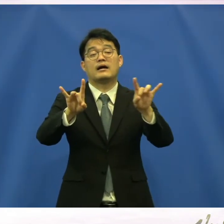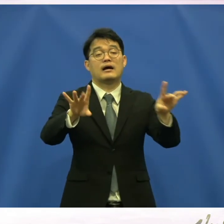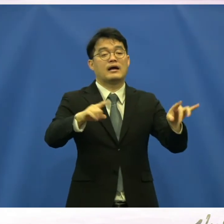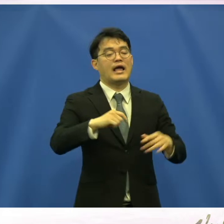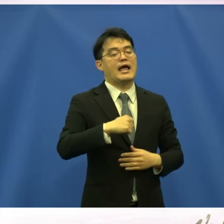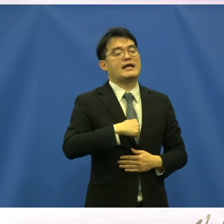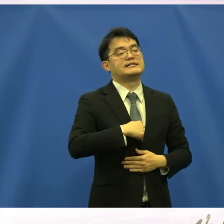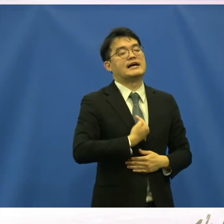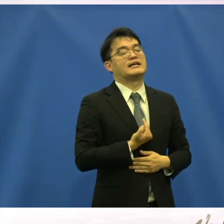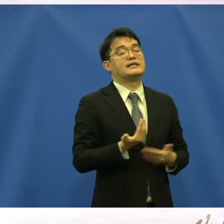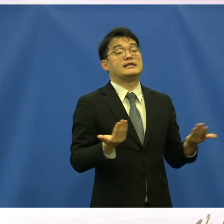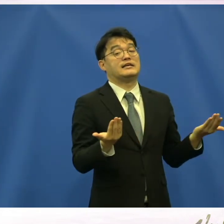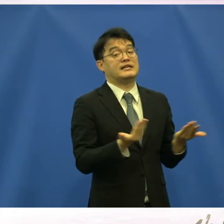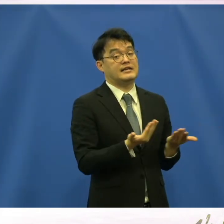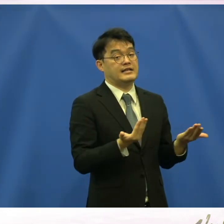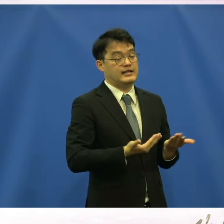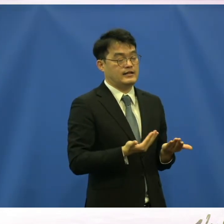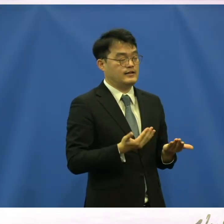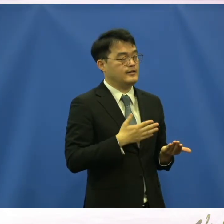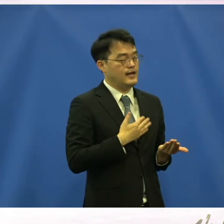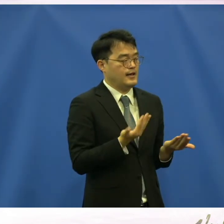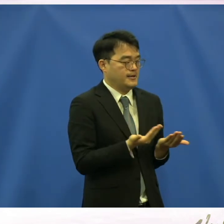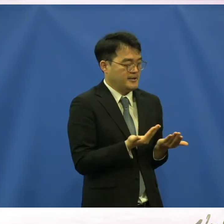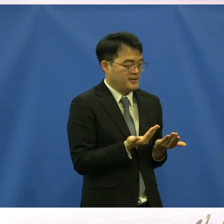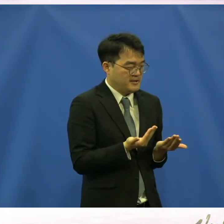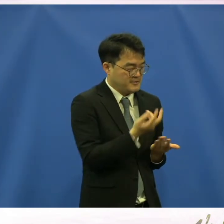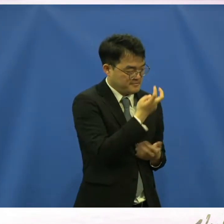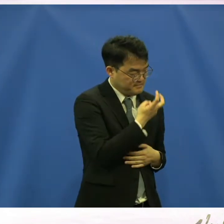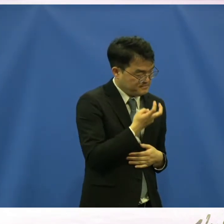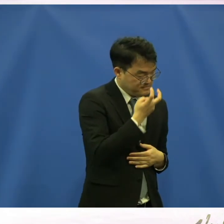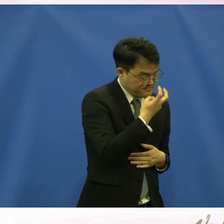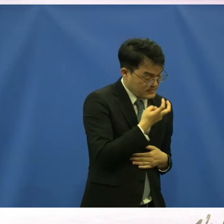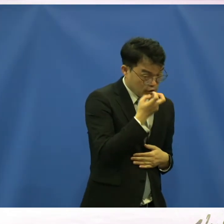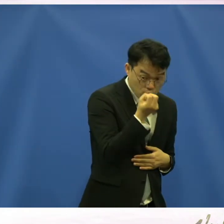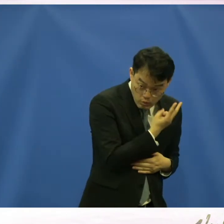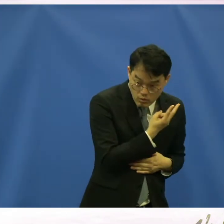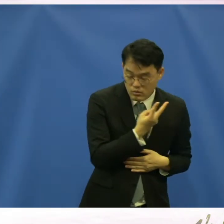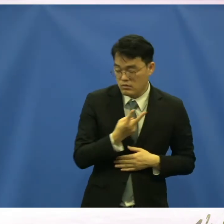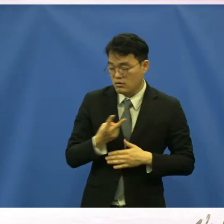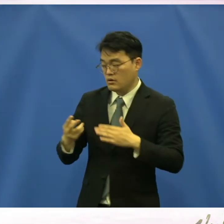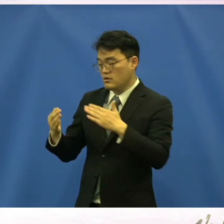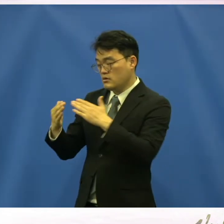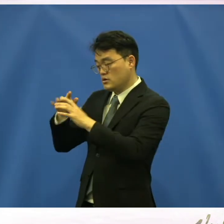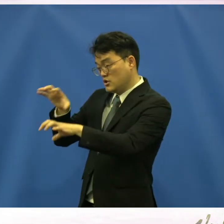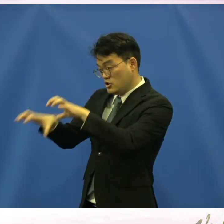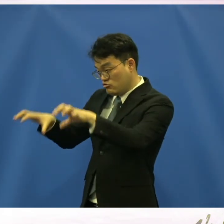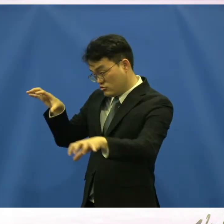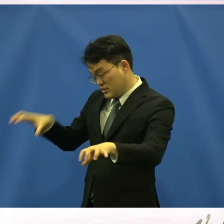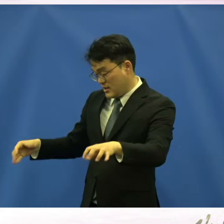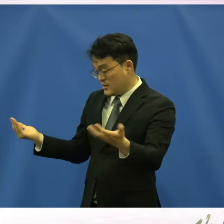또한 각각 다른 사람의 일을 돌보아 나의 기쁨을